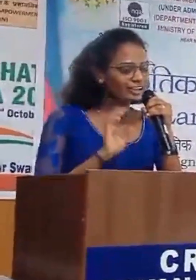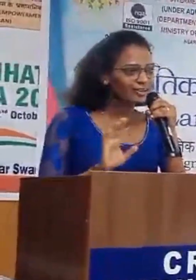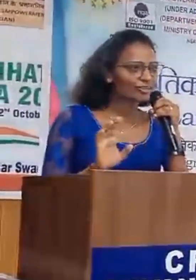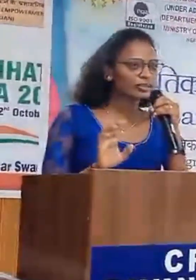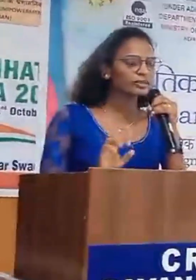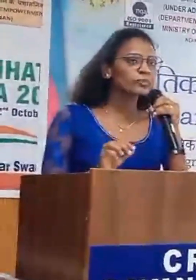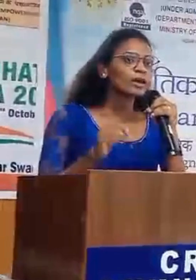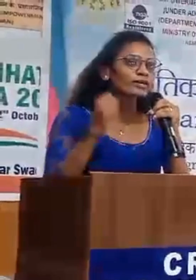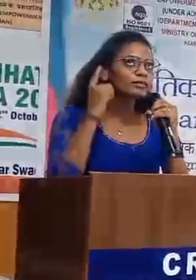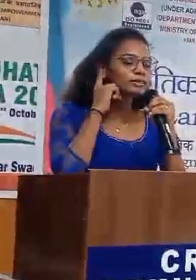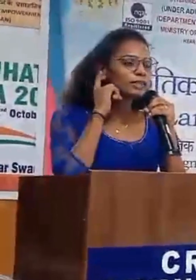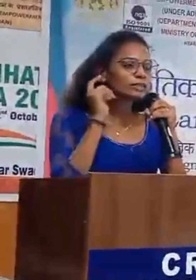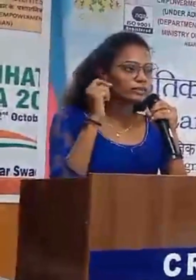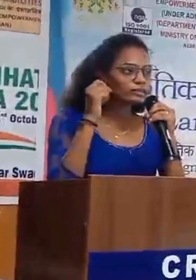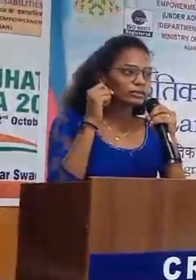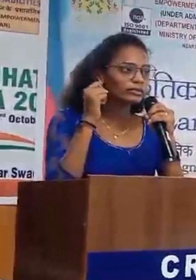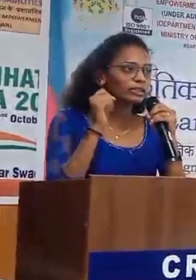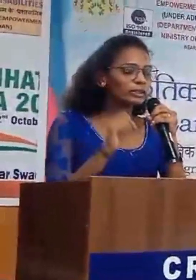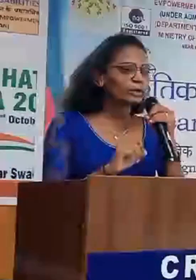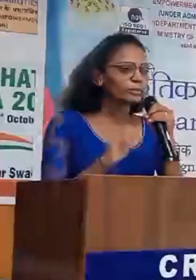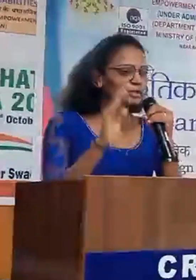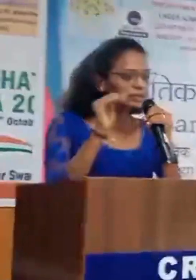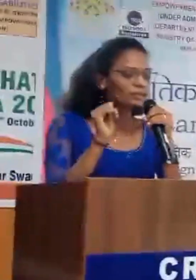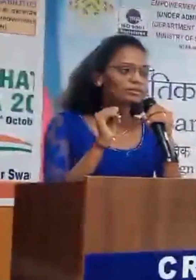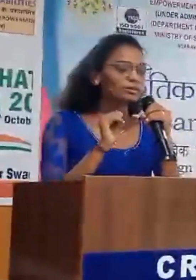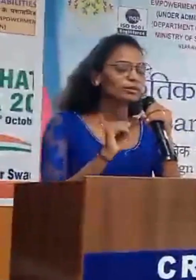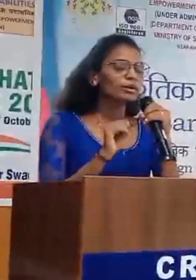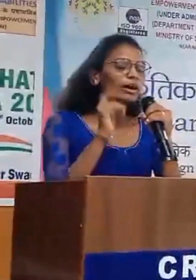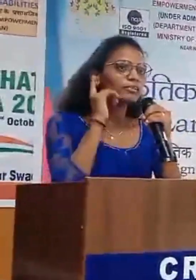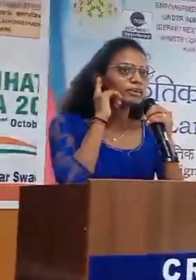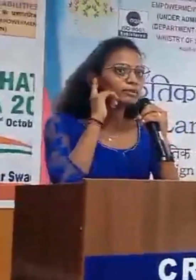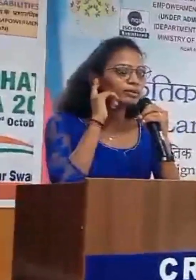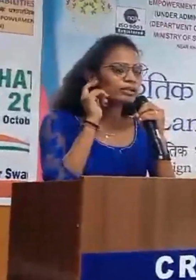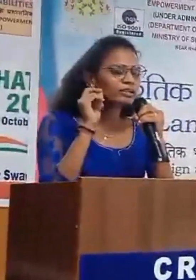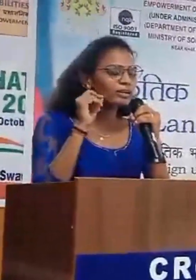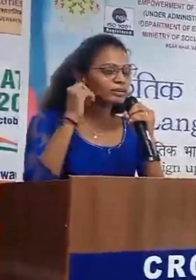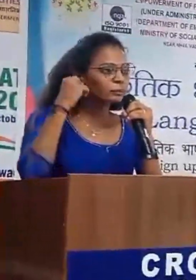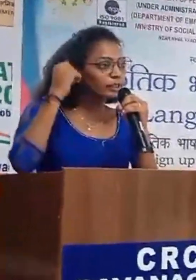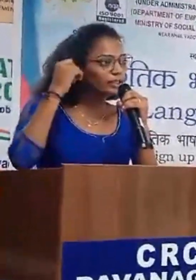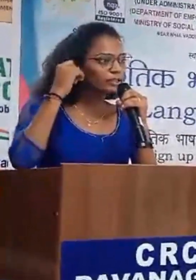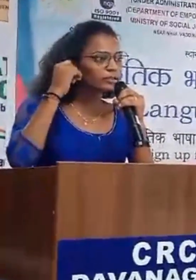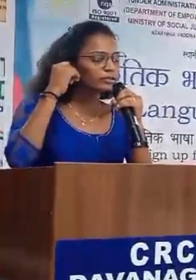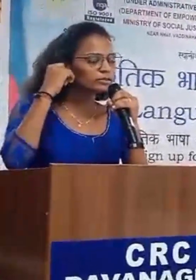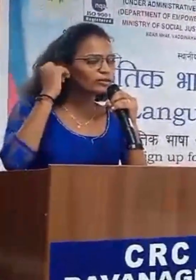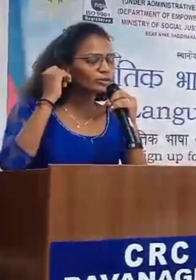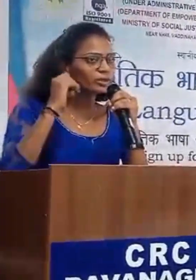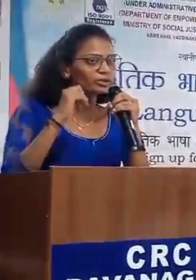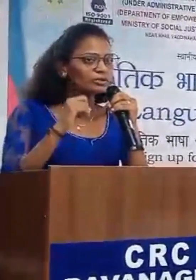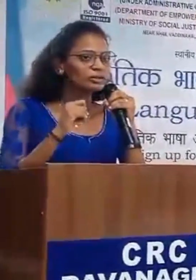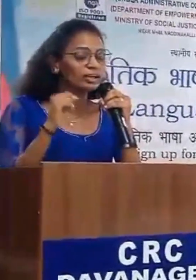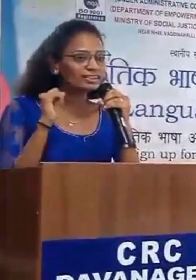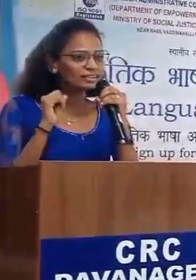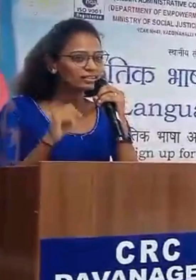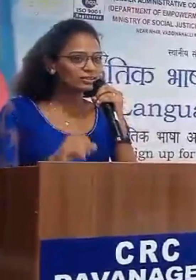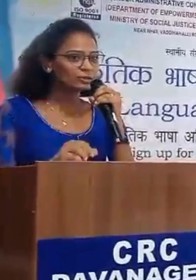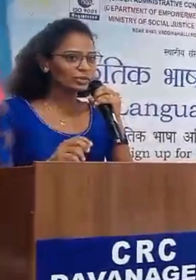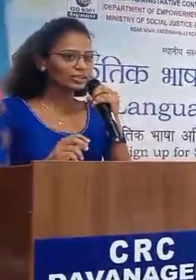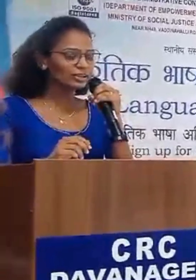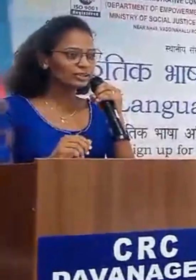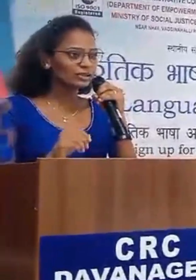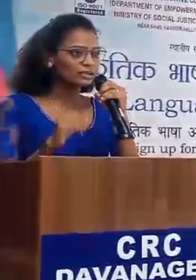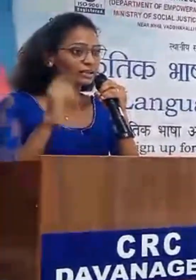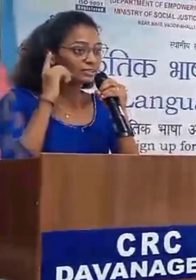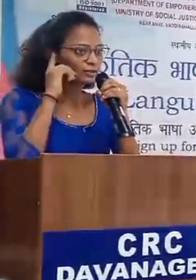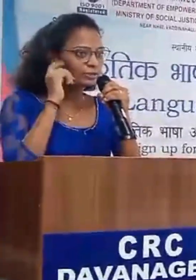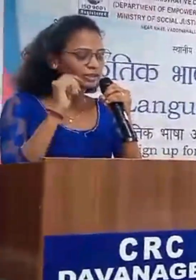ಮಾಡ್ಸೋದಾಗಲಿ ಏನೋ ಆಗಲಿ, ಅವಾಗೊಂದ್ಸಲ ಕಿವಿ ಕ್ಲೀನ್ ಮಾಡ್ಬೇಕಂತ ಕರೆದ್ರು. ಅವಾಗ ನೋಡಿದಾಗ ಯಾಕೆ ಪಿನ್ ಹಾಕಿದ್ರು, ಸೌಂಡ್ ಬಂತು, ಯಾಕೆ ಈ ಥರ ಸೌಂಡ್